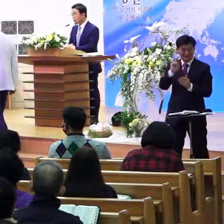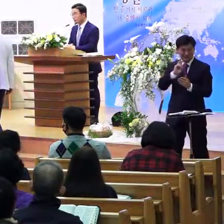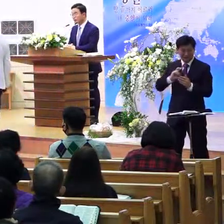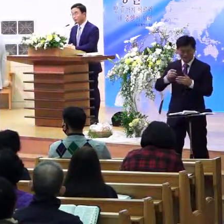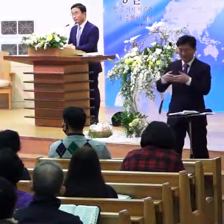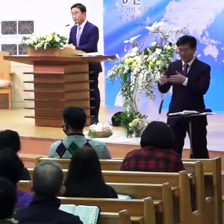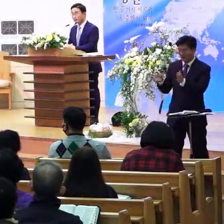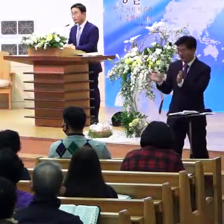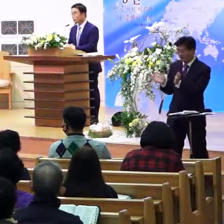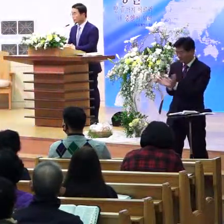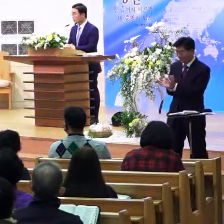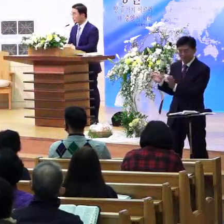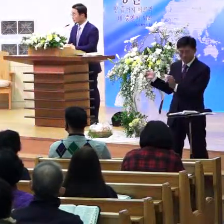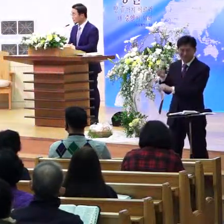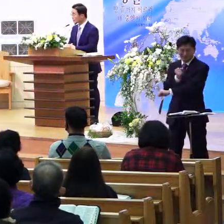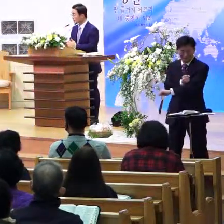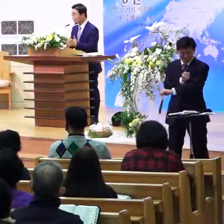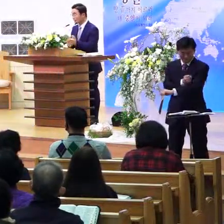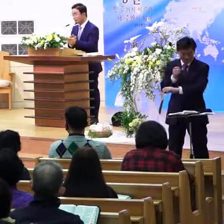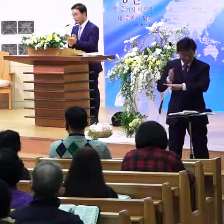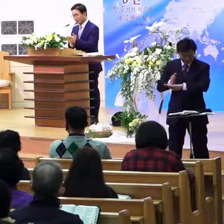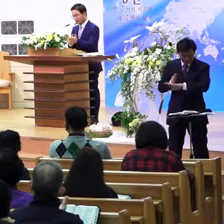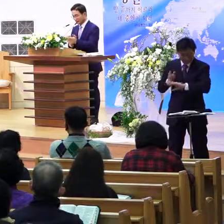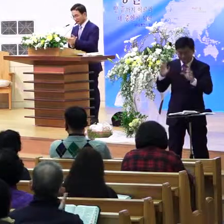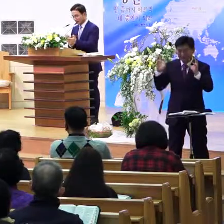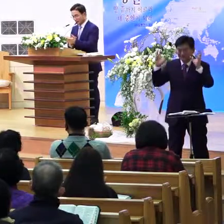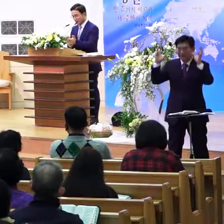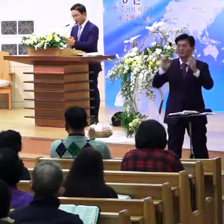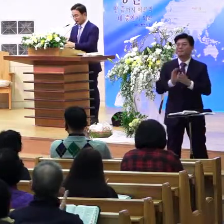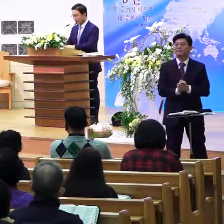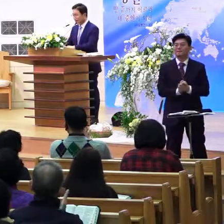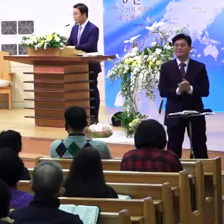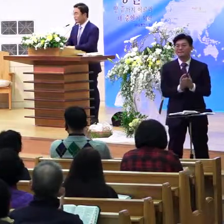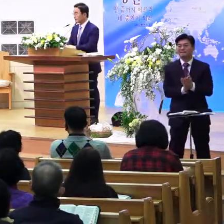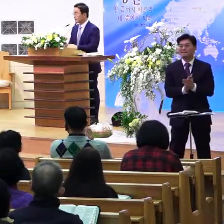중창단 위에서 다시 한번 감사의 박수 하겠습니다.